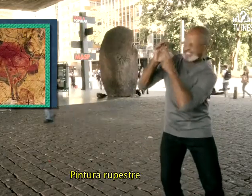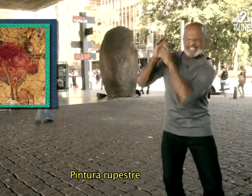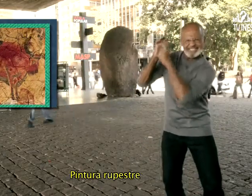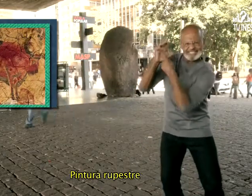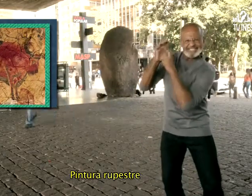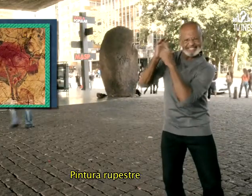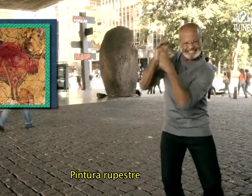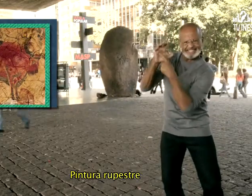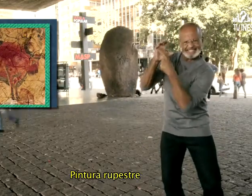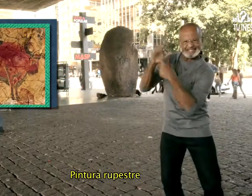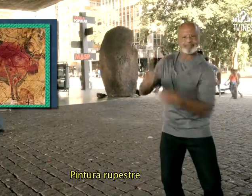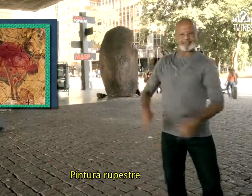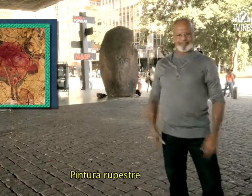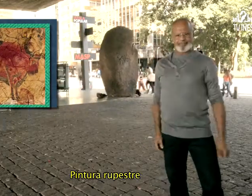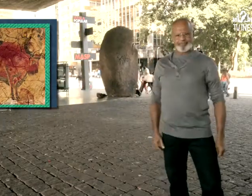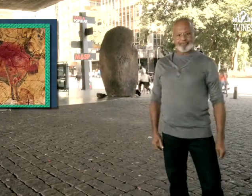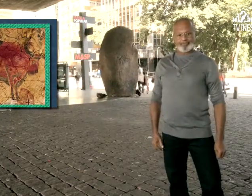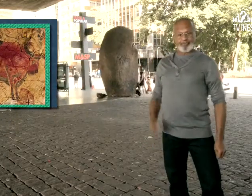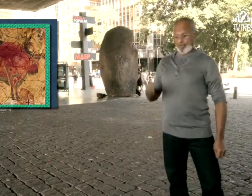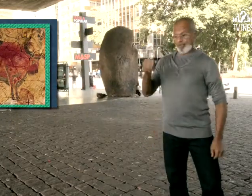Pintura rupestre.